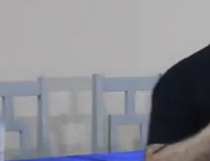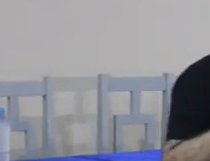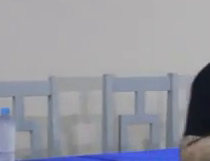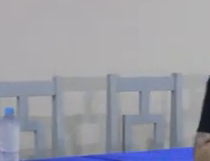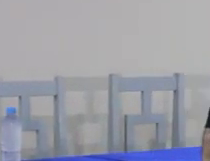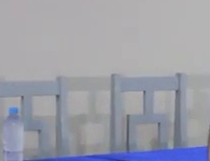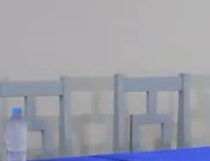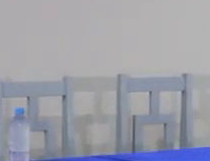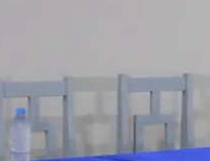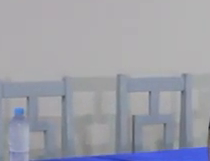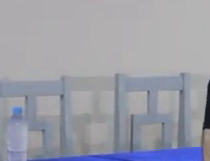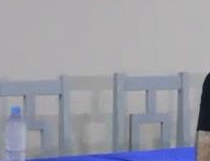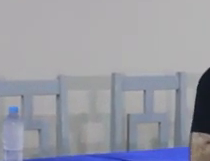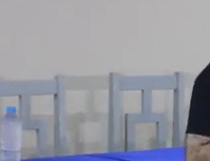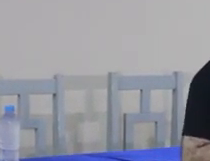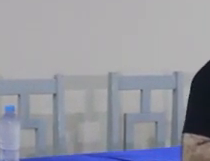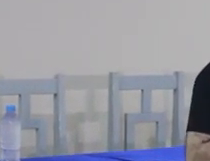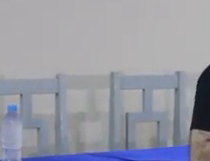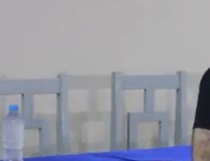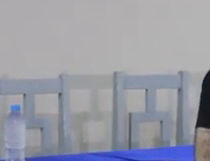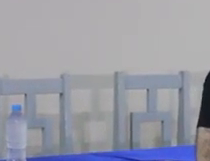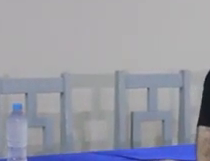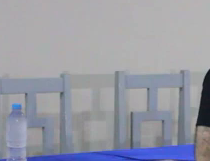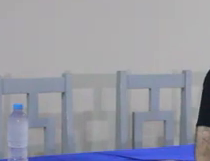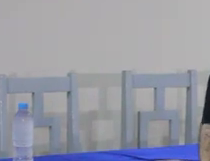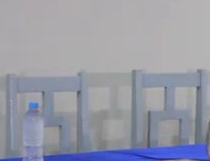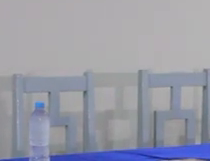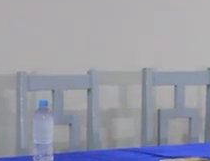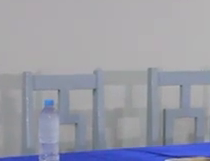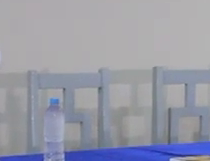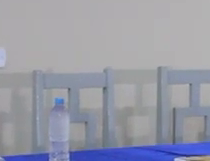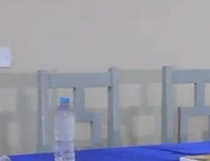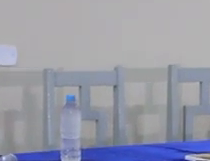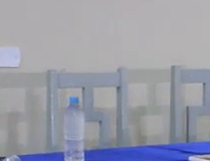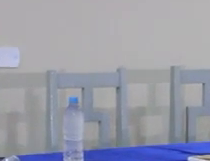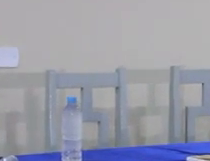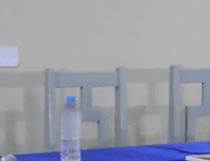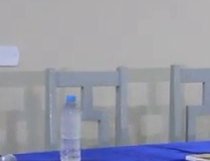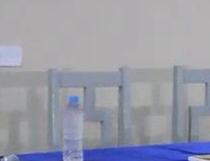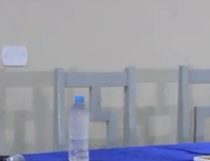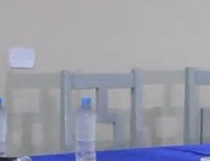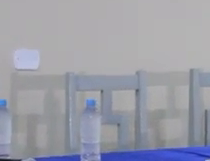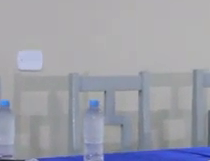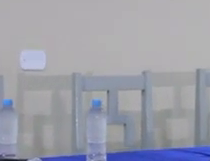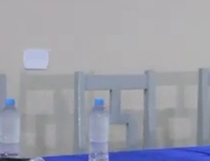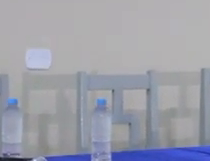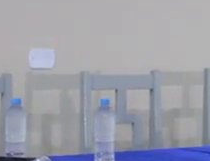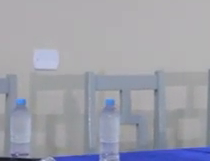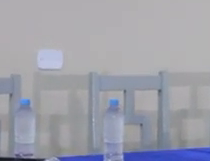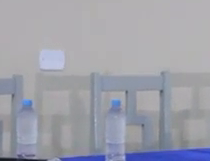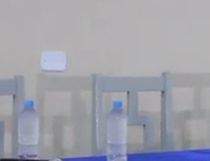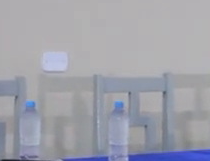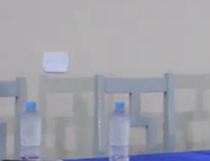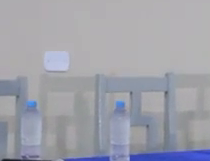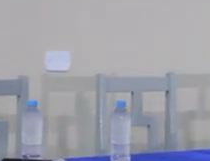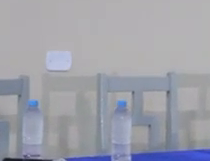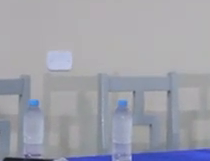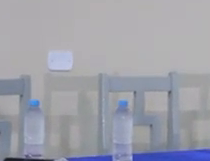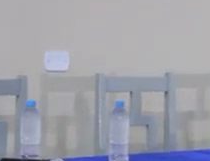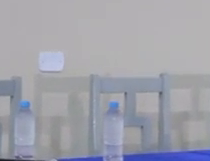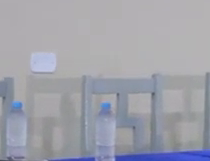novela, me parece que chamava-se Explode Coração. Que foi, falava sobre a internet,